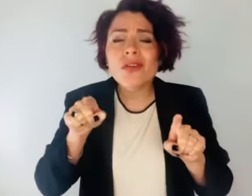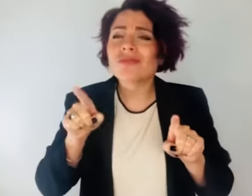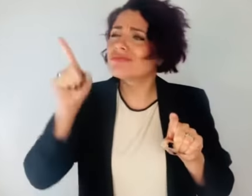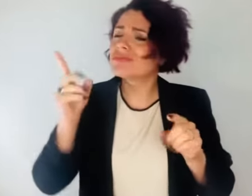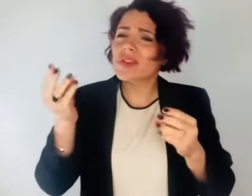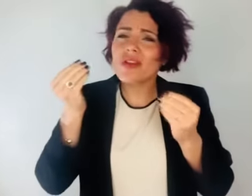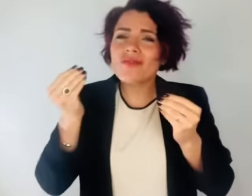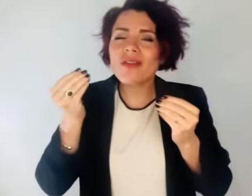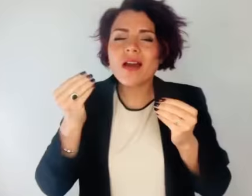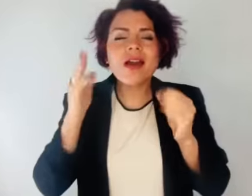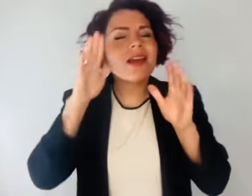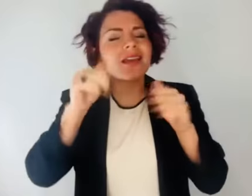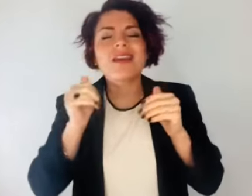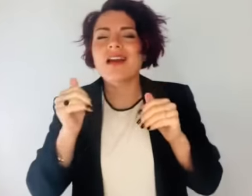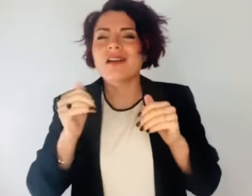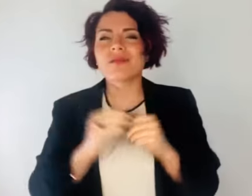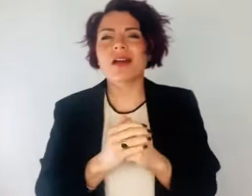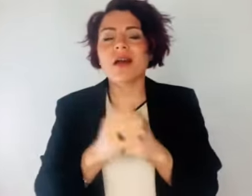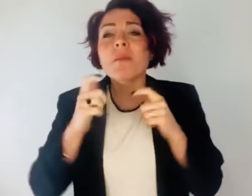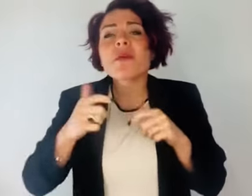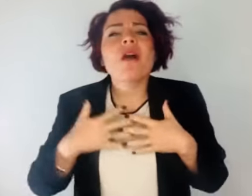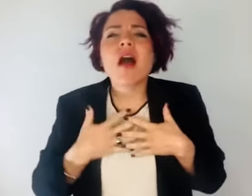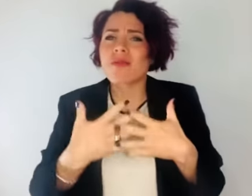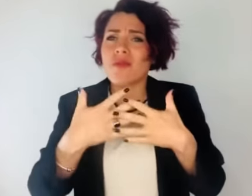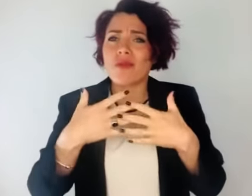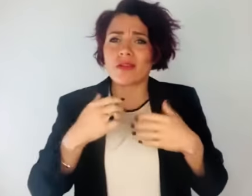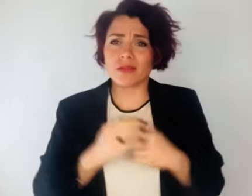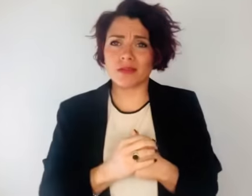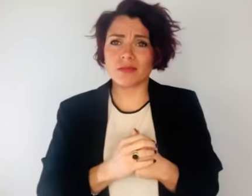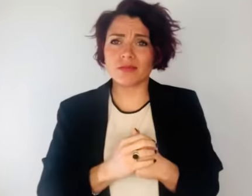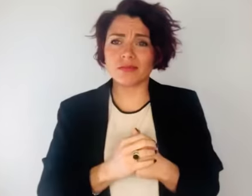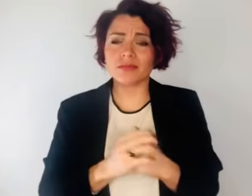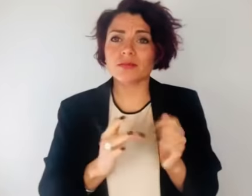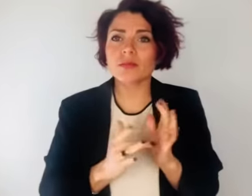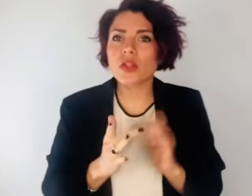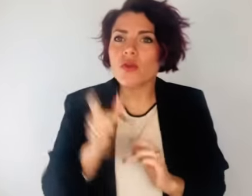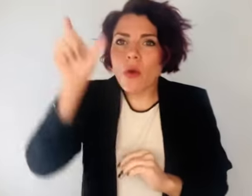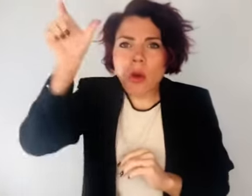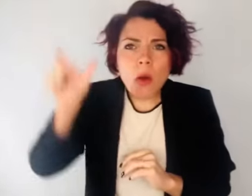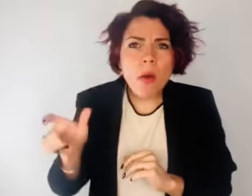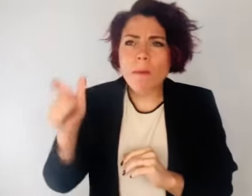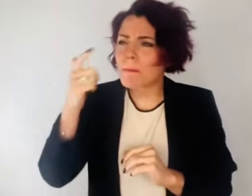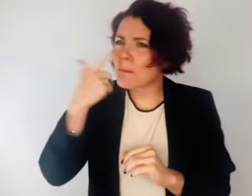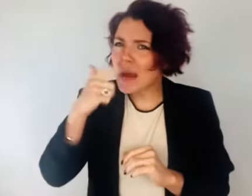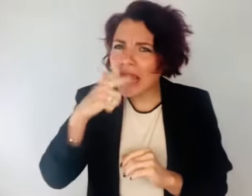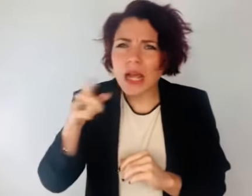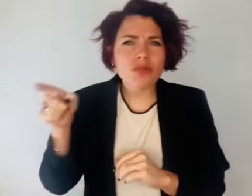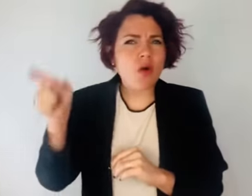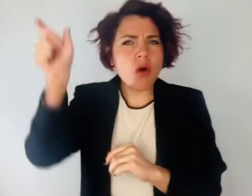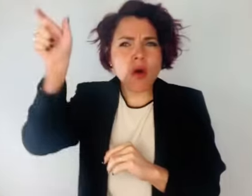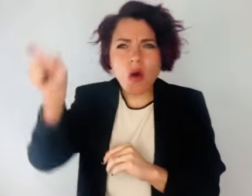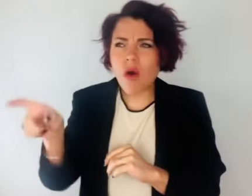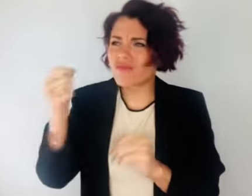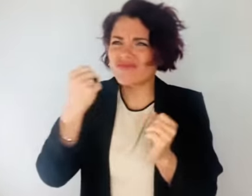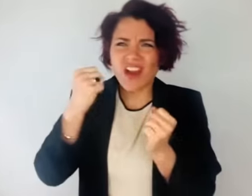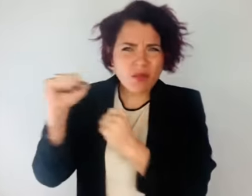per cui arriva la chiamata come dono gratuito da parte di dio gesù chiama un peccatore ufficiale un peccatore